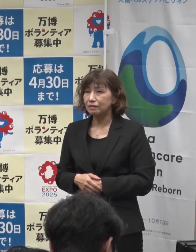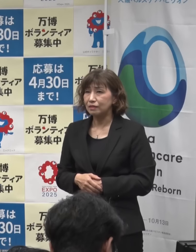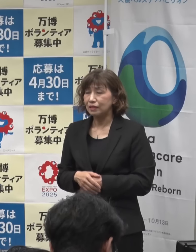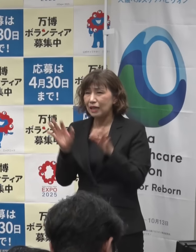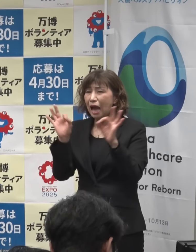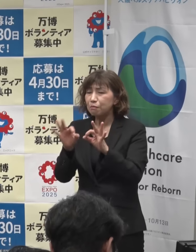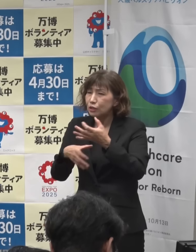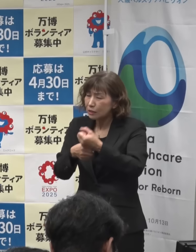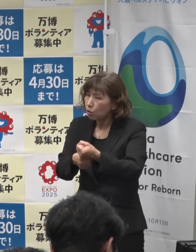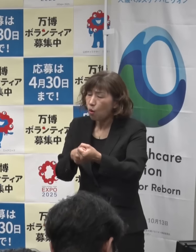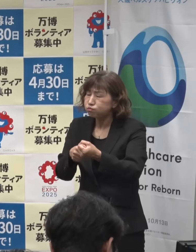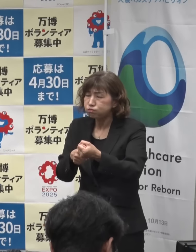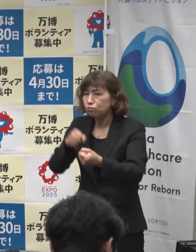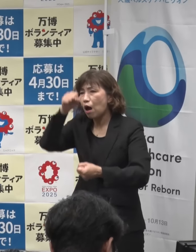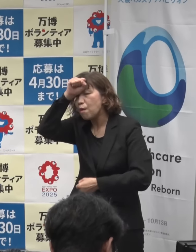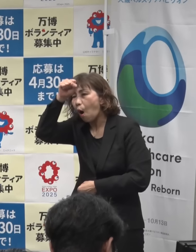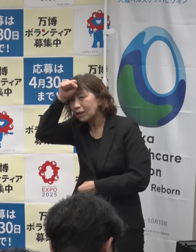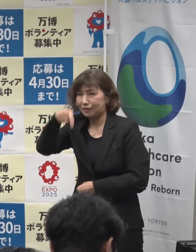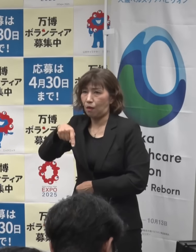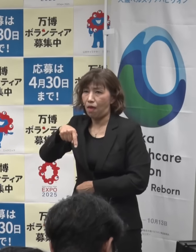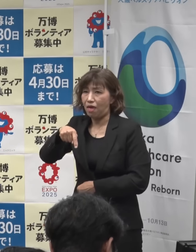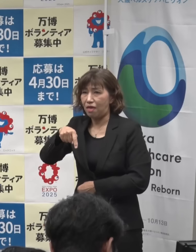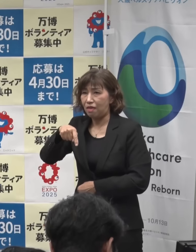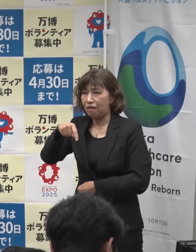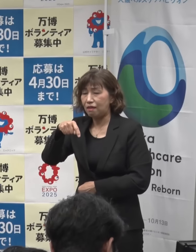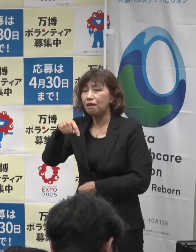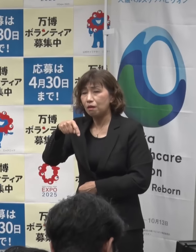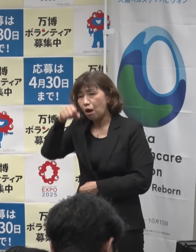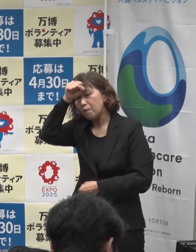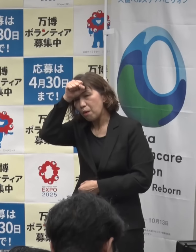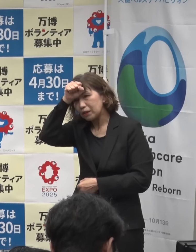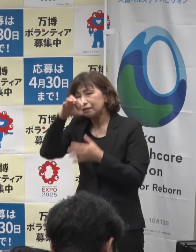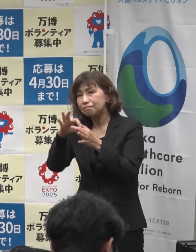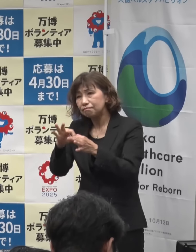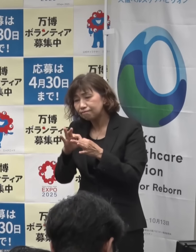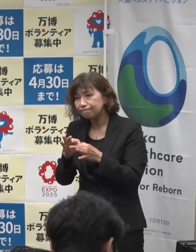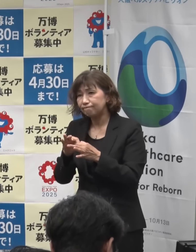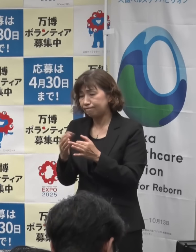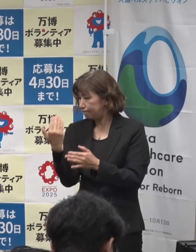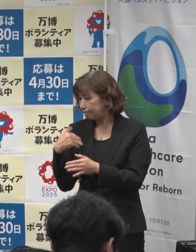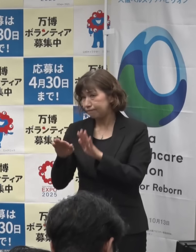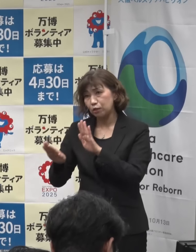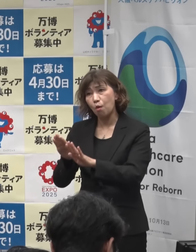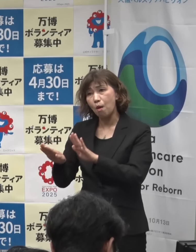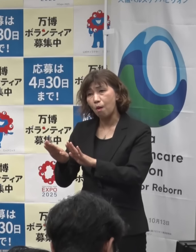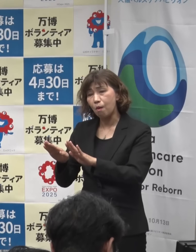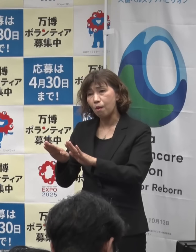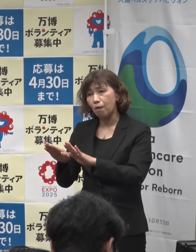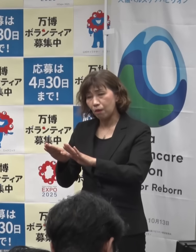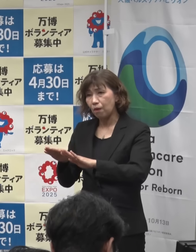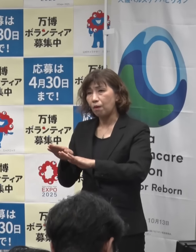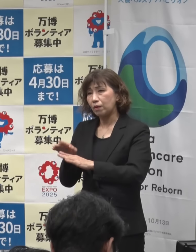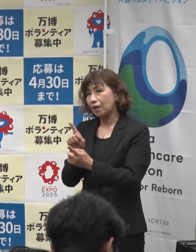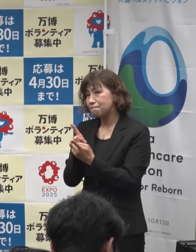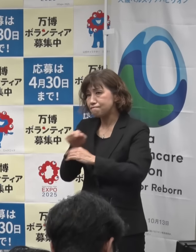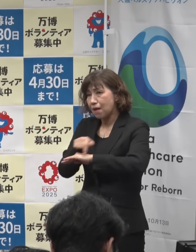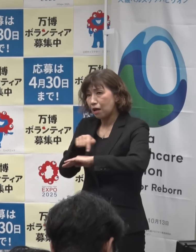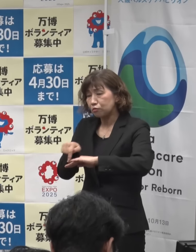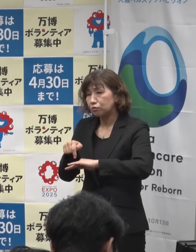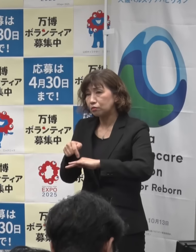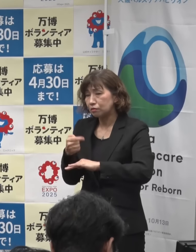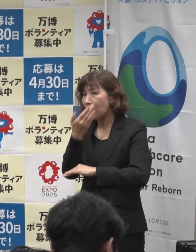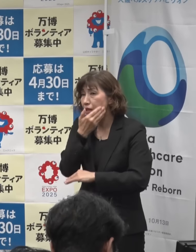ギャンブル依存症は病気だということも含めて、その予防対策を取っていくということが重要だと思います。大阪